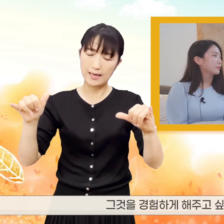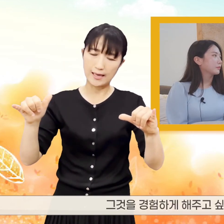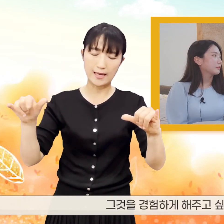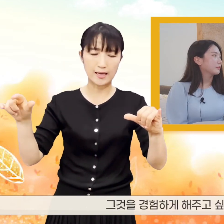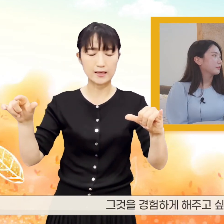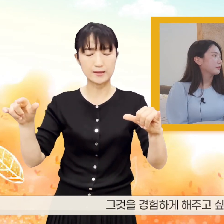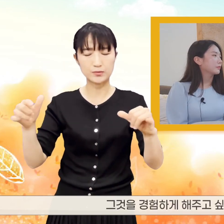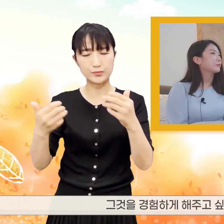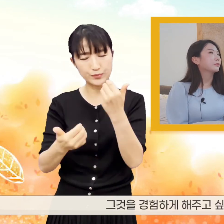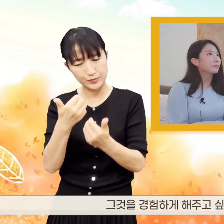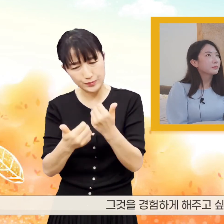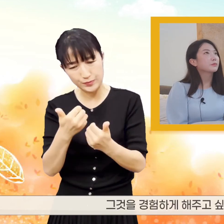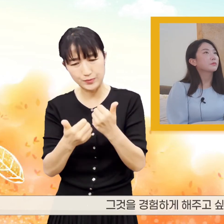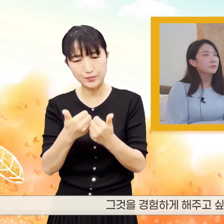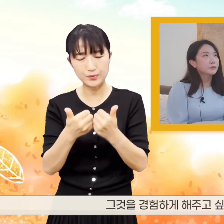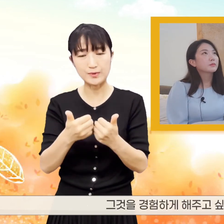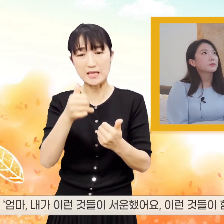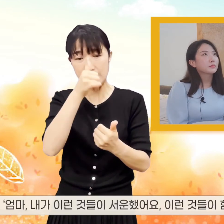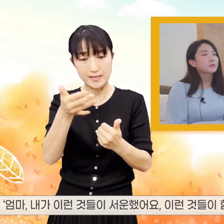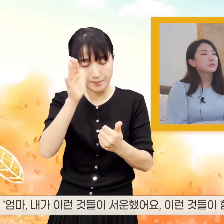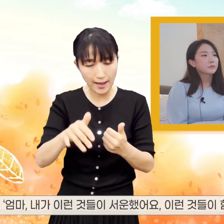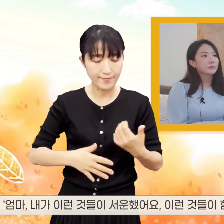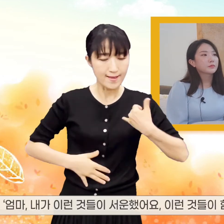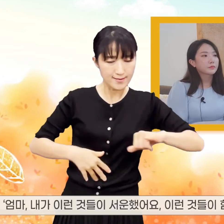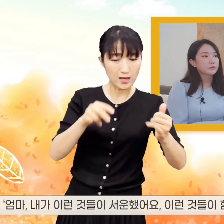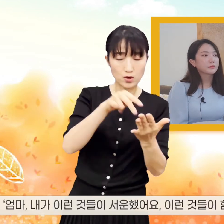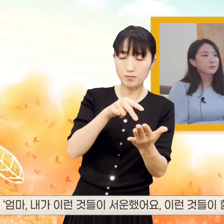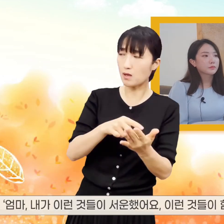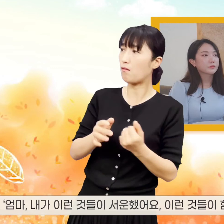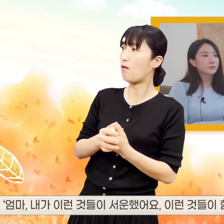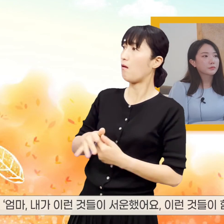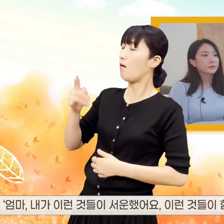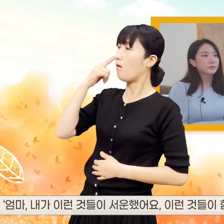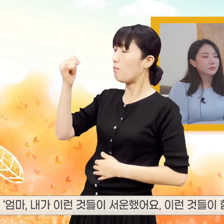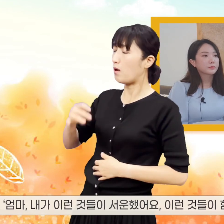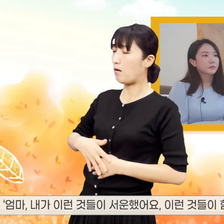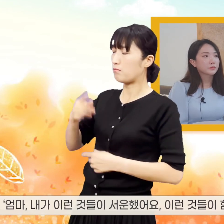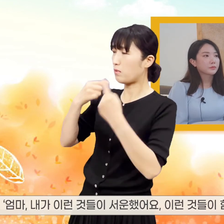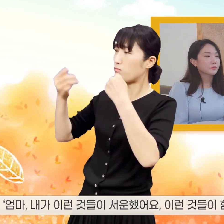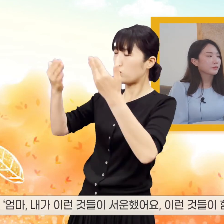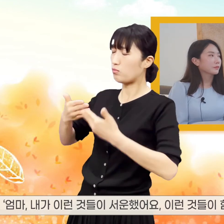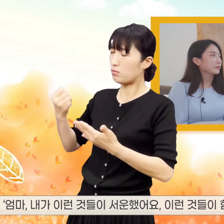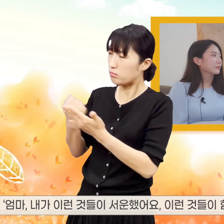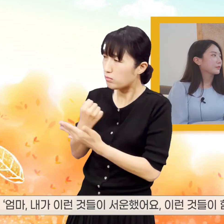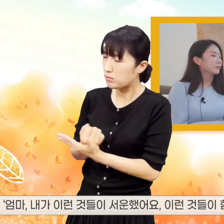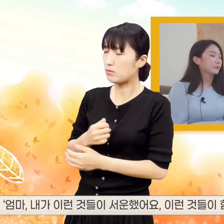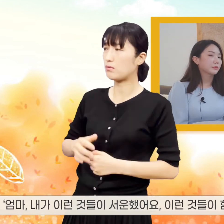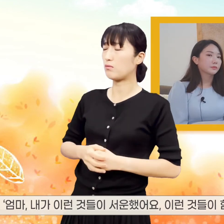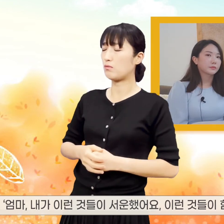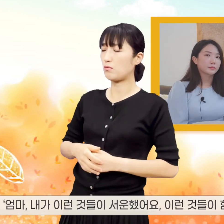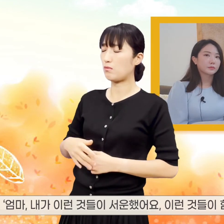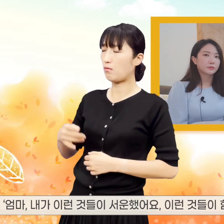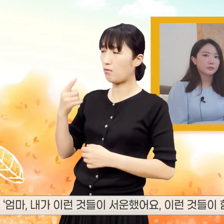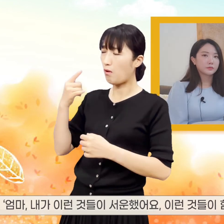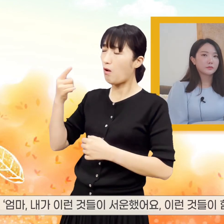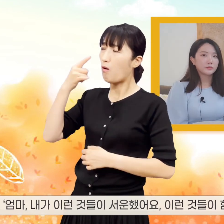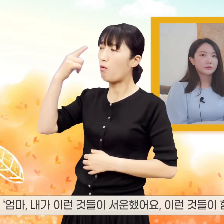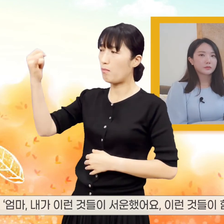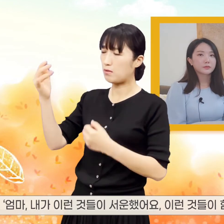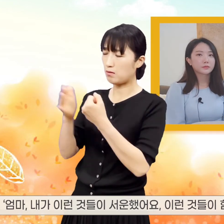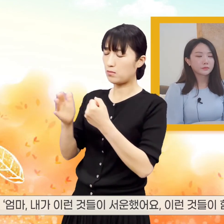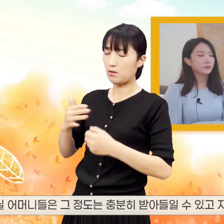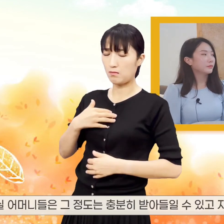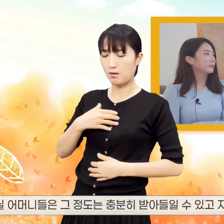그거를 경험해주고 싶은 거죠. 내가 엄마 나 이런 것들이 서운했어요. 이런 것들이 참 어머니한테 힘들었어요. 라는